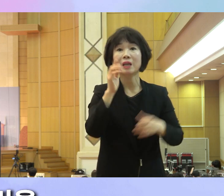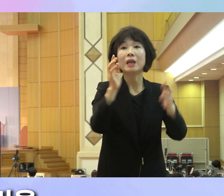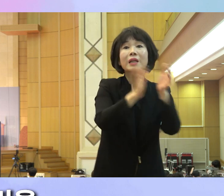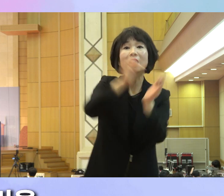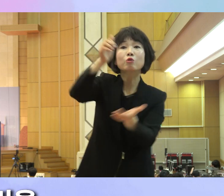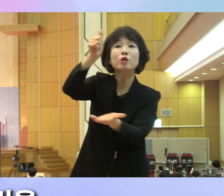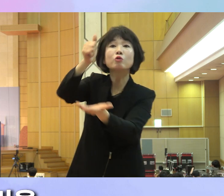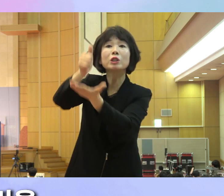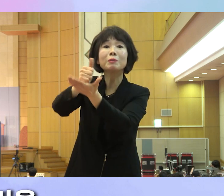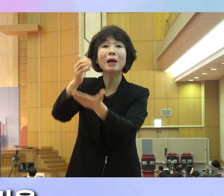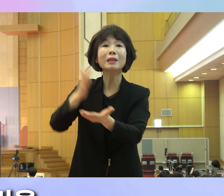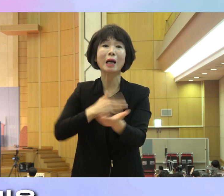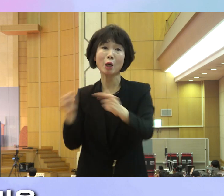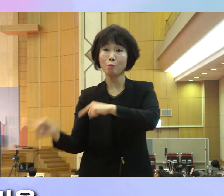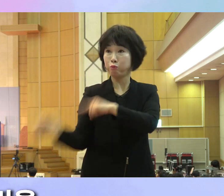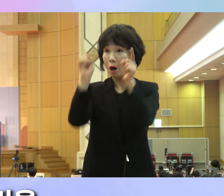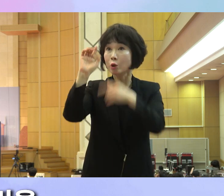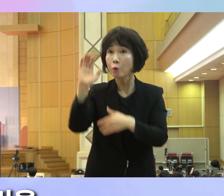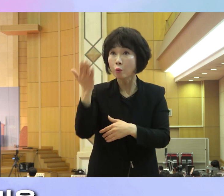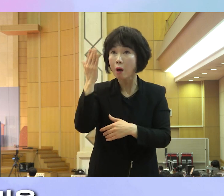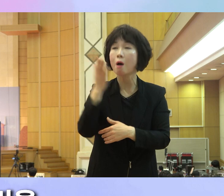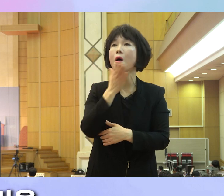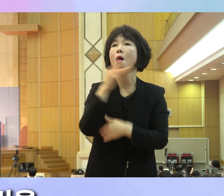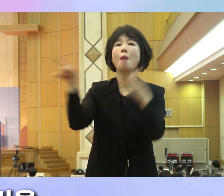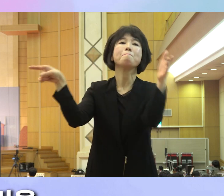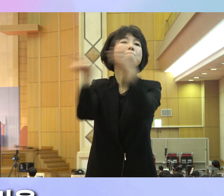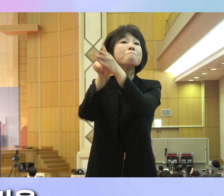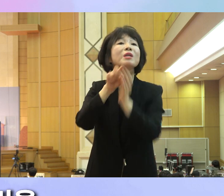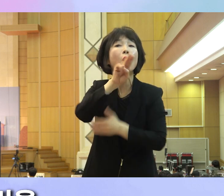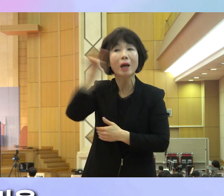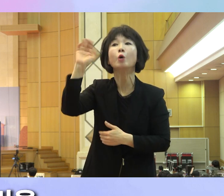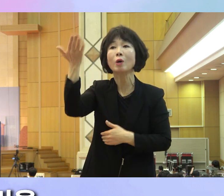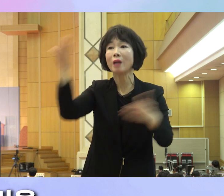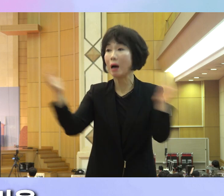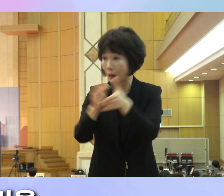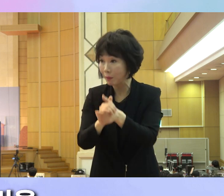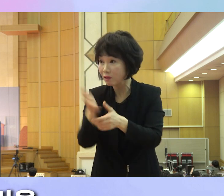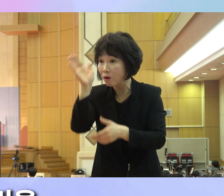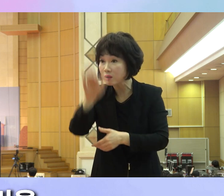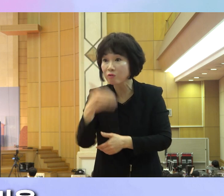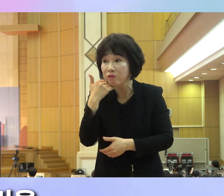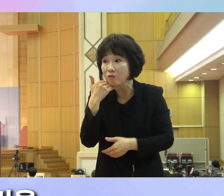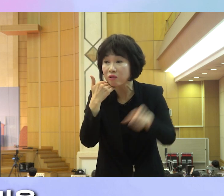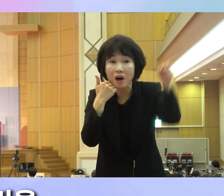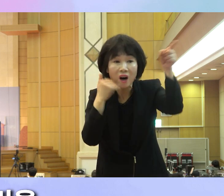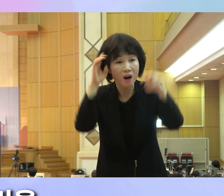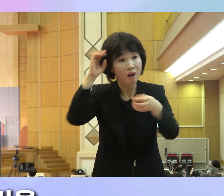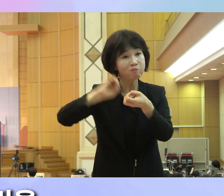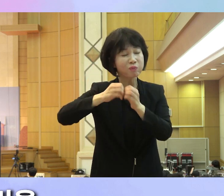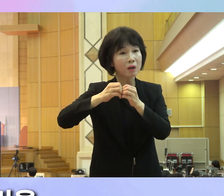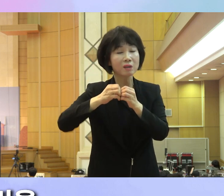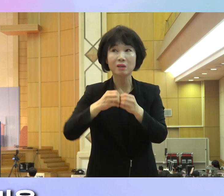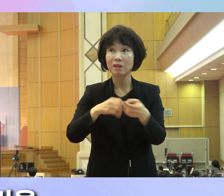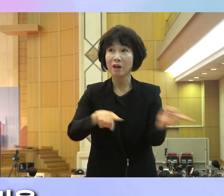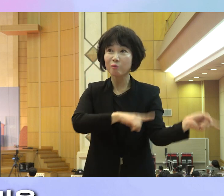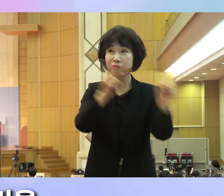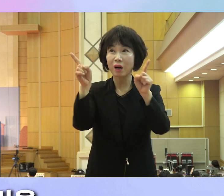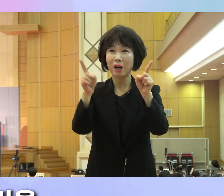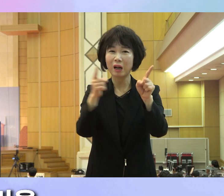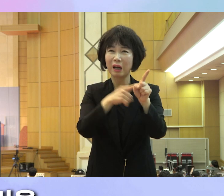나의 부활이라고 하는 것을 믿어야 되는데 부활이 없다라고 말하니까 믿을 수가